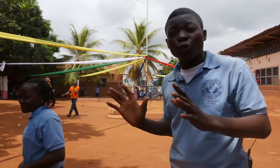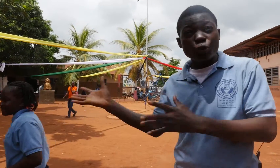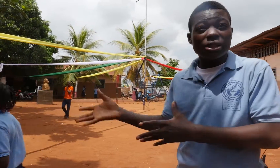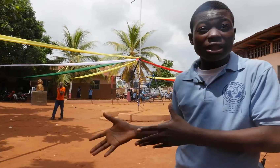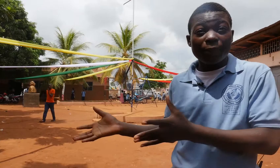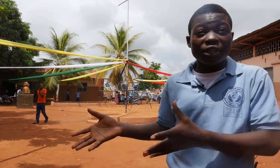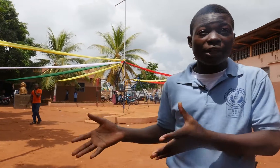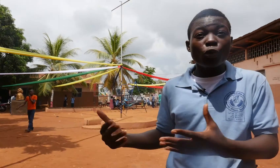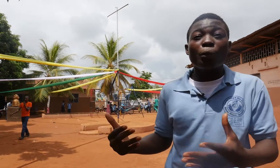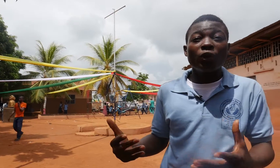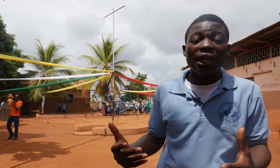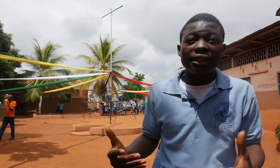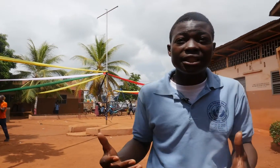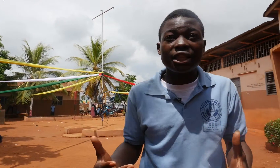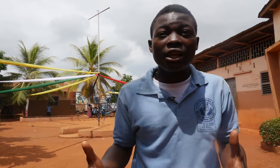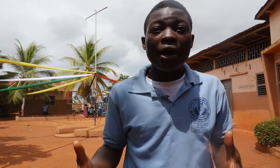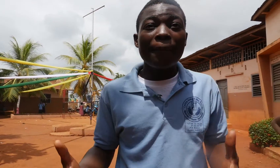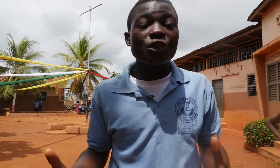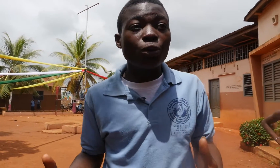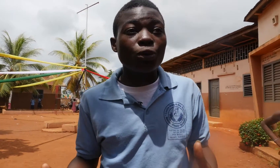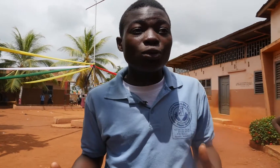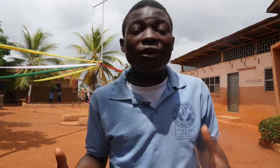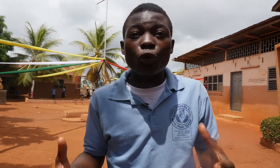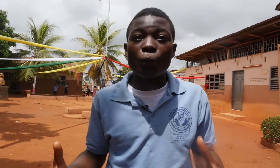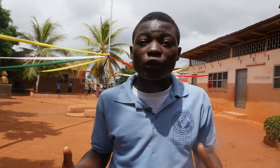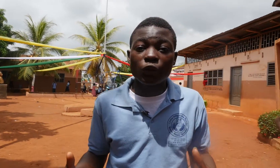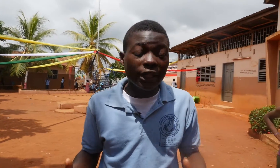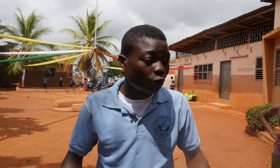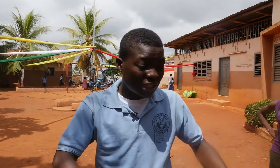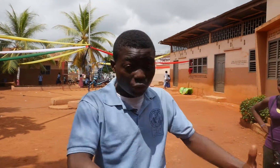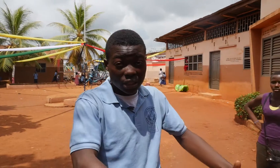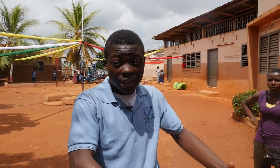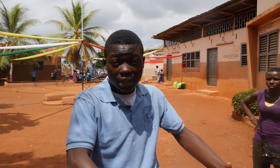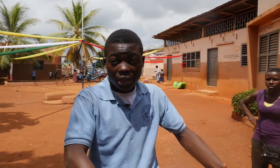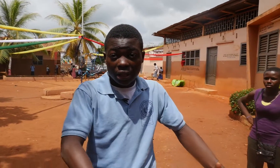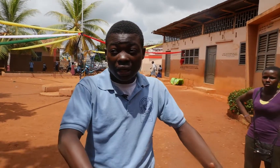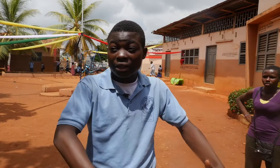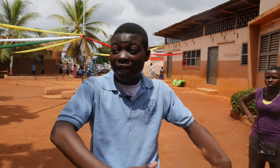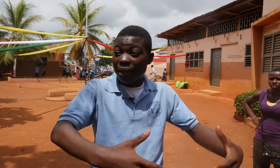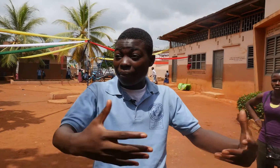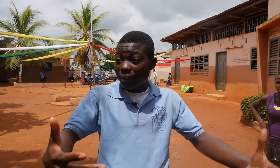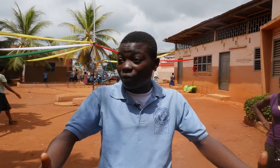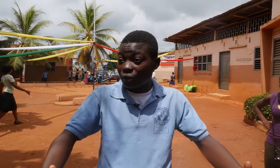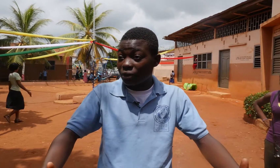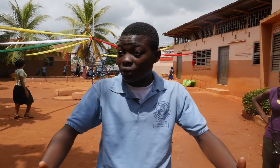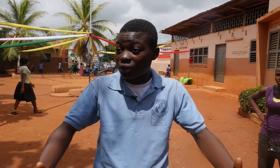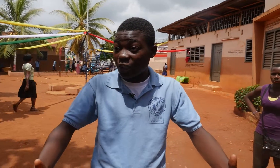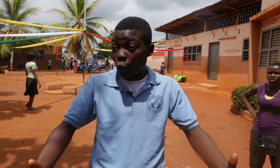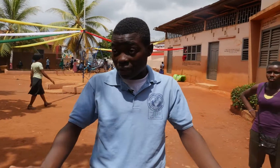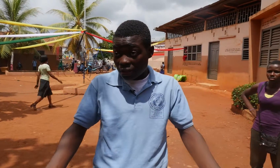tous ici présents, nous comprenons la langue des signes parce que nous avons eu l'opportunité de discuter dans les mêmes circonstances que